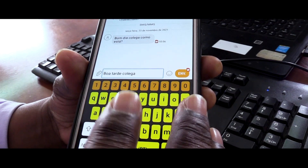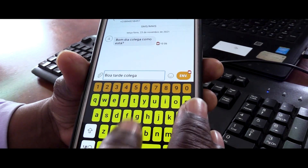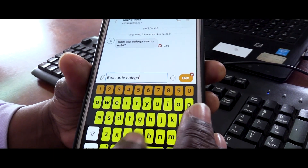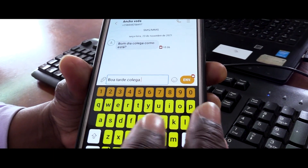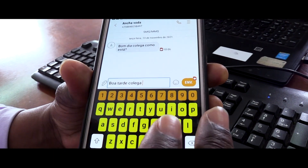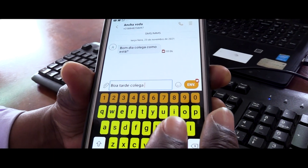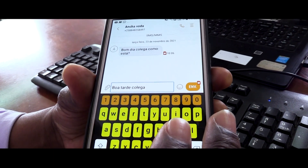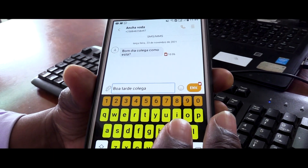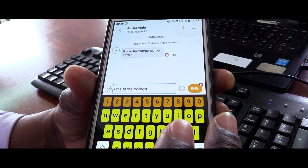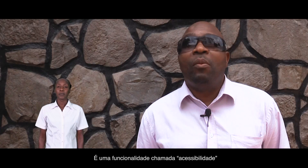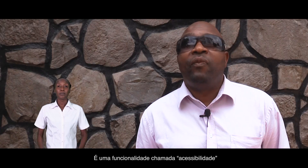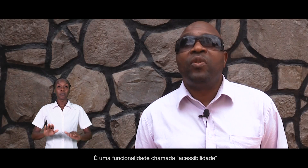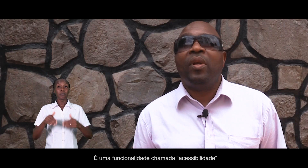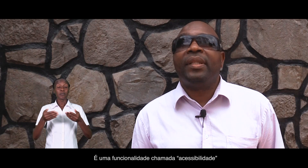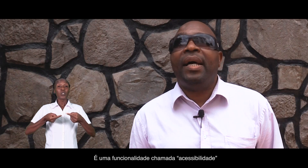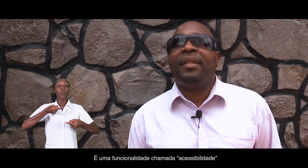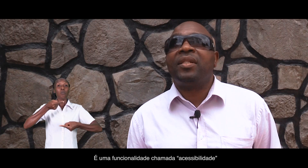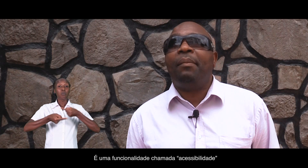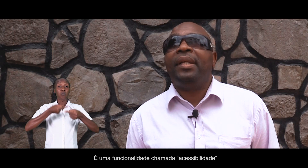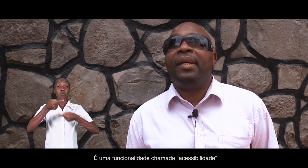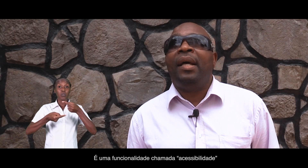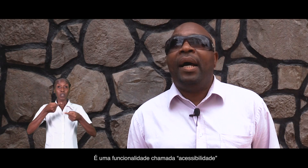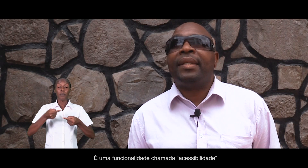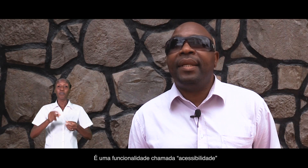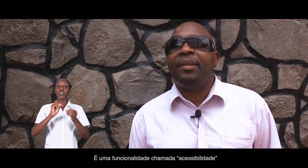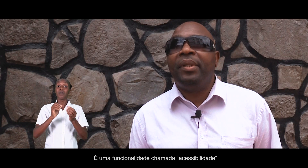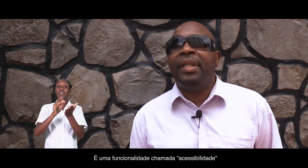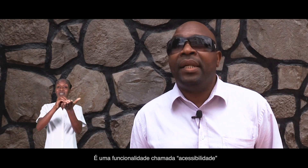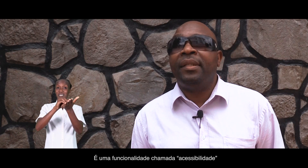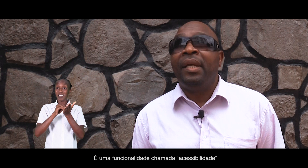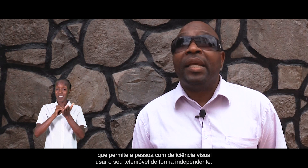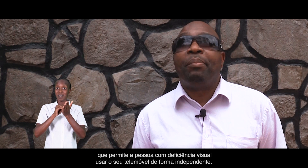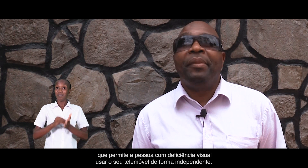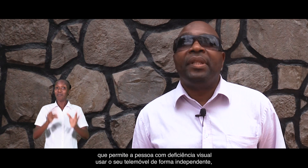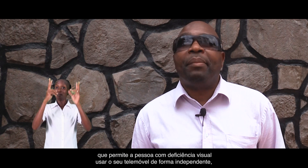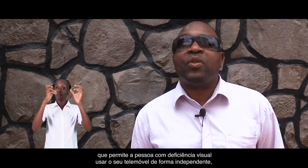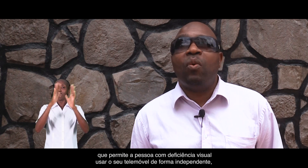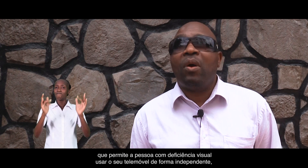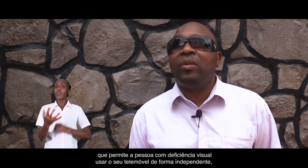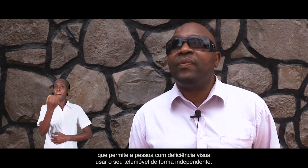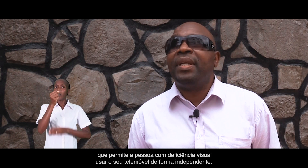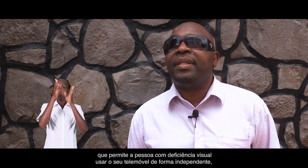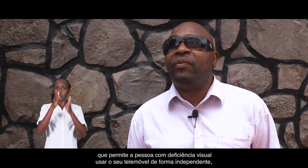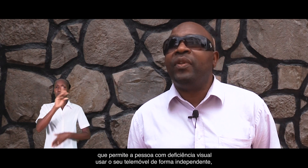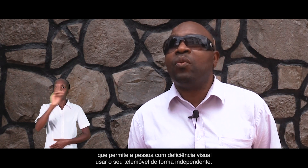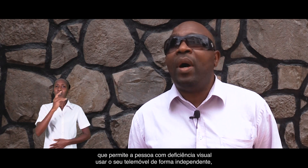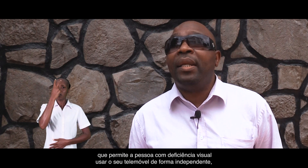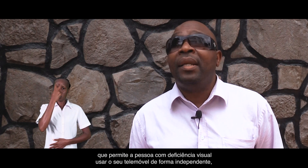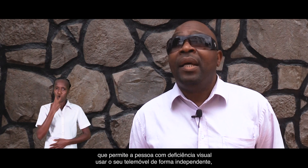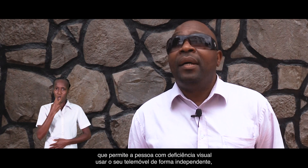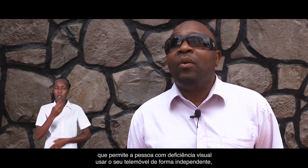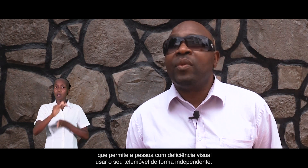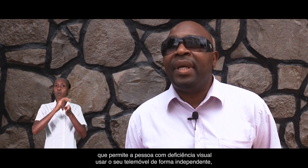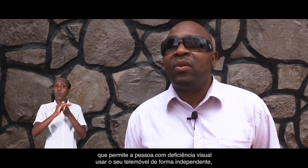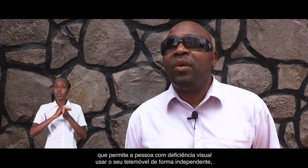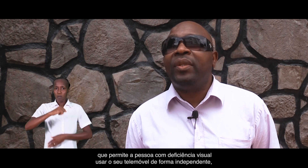É uma funcionalidade chamada acessibilidade, que permite à pessoa com deficiência visual